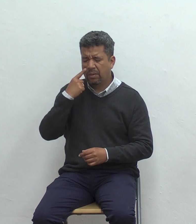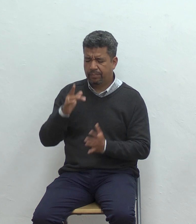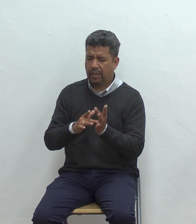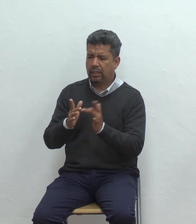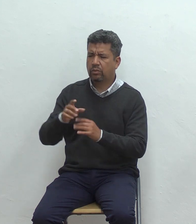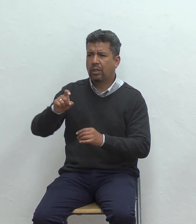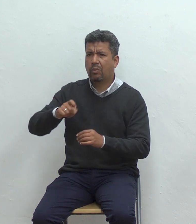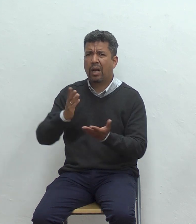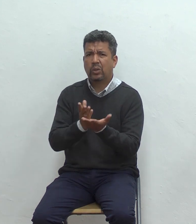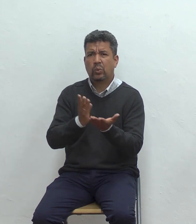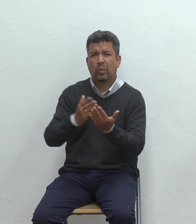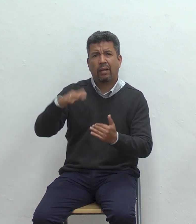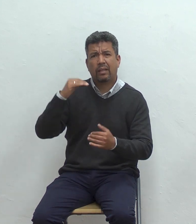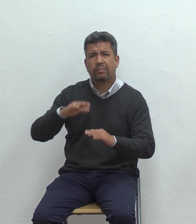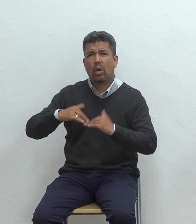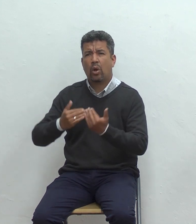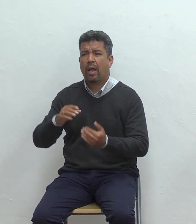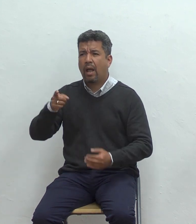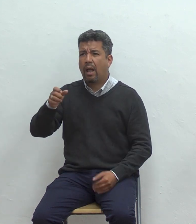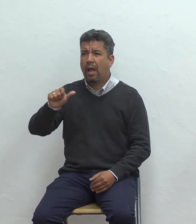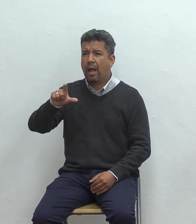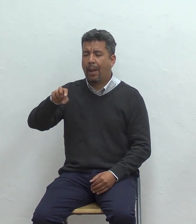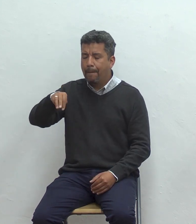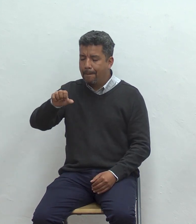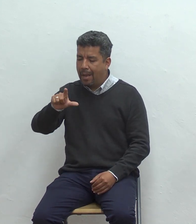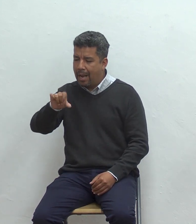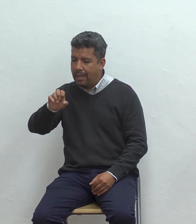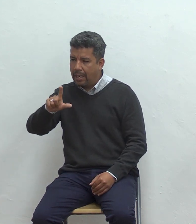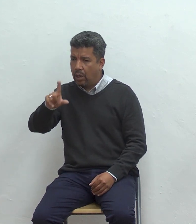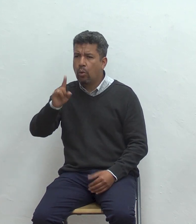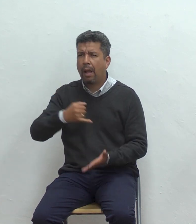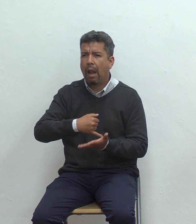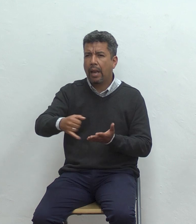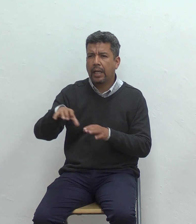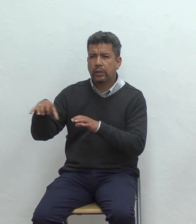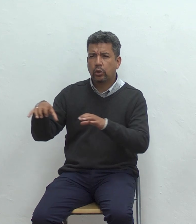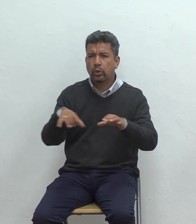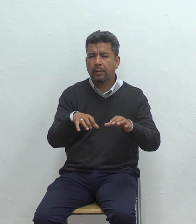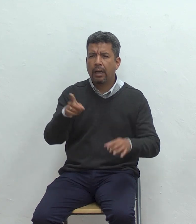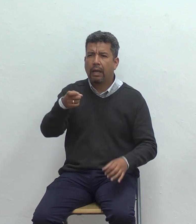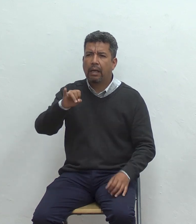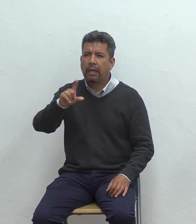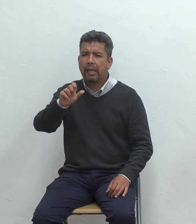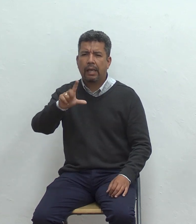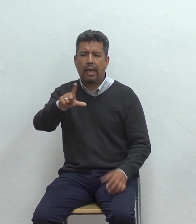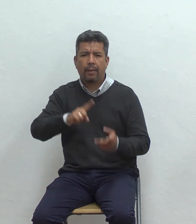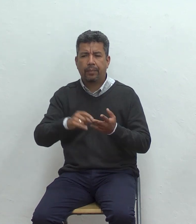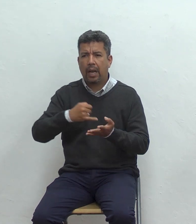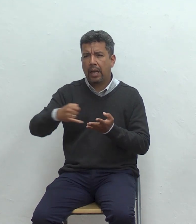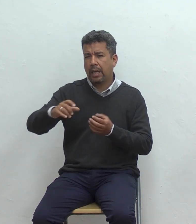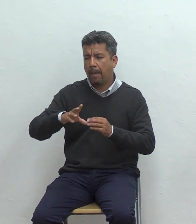Jesús tuvo que haber estudiado en la escuela de Gamaliel porque él tiene líneas de conducta de Gilel, que es de la